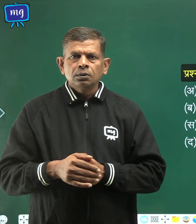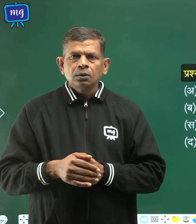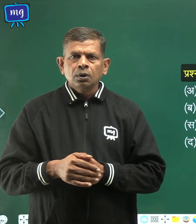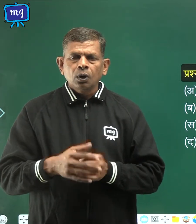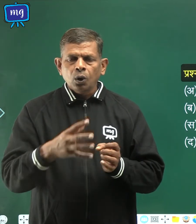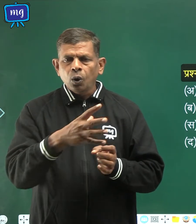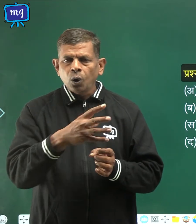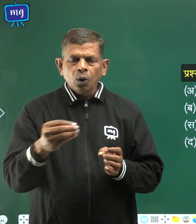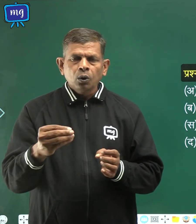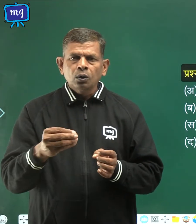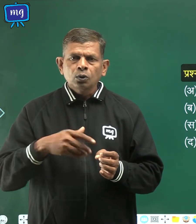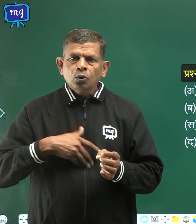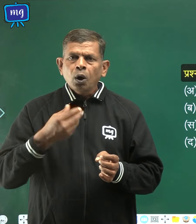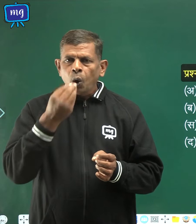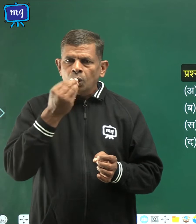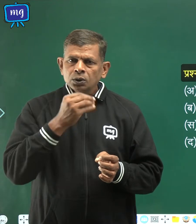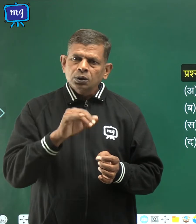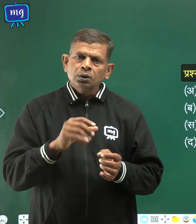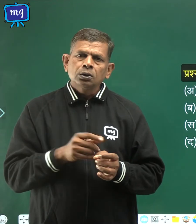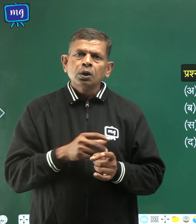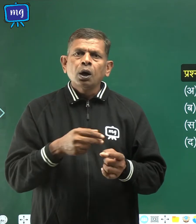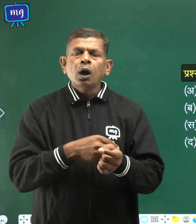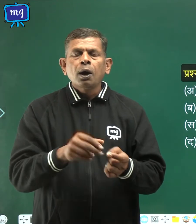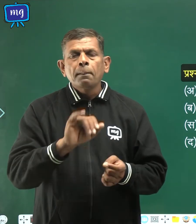और स्वपोषी कहलाते हैं।